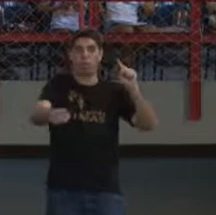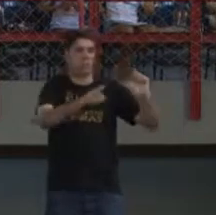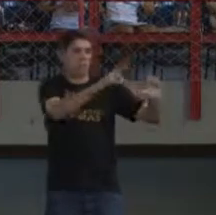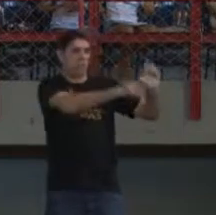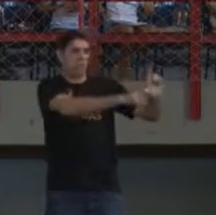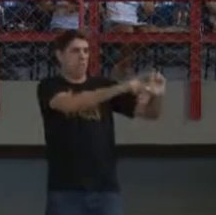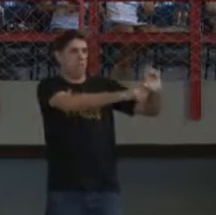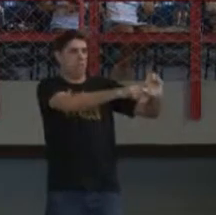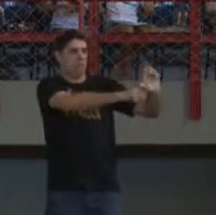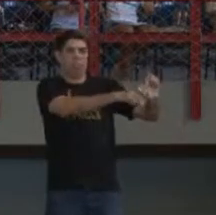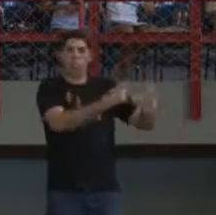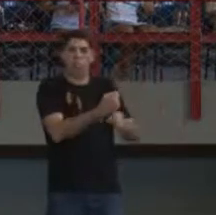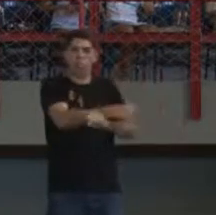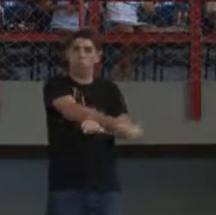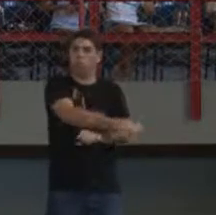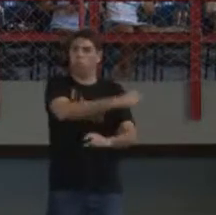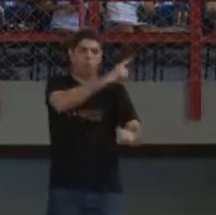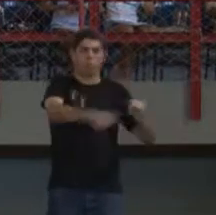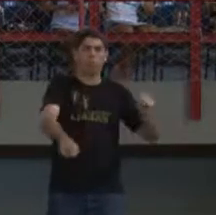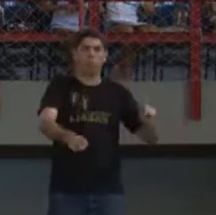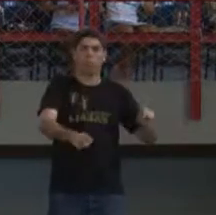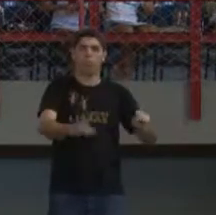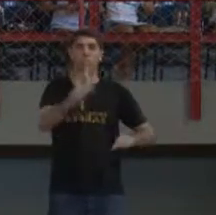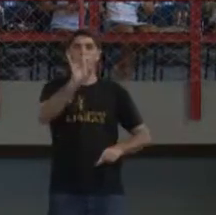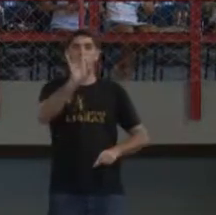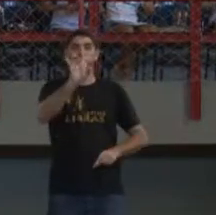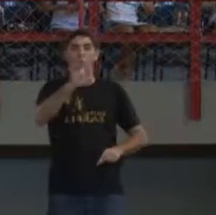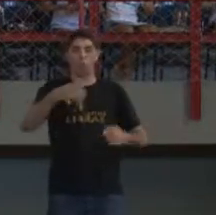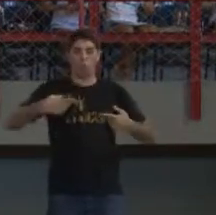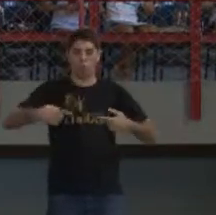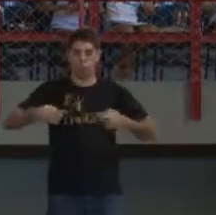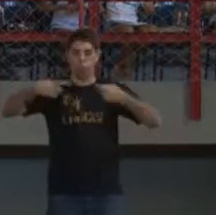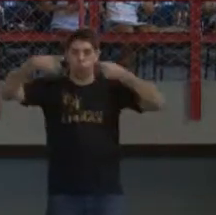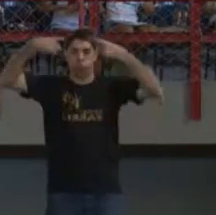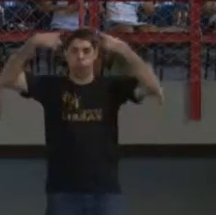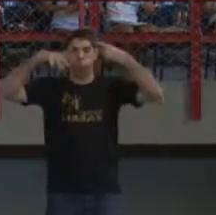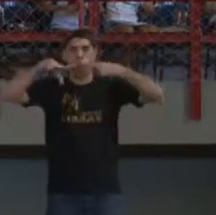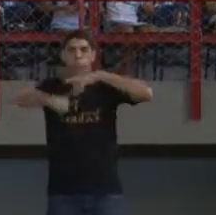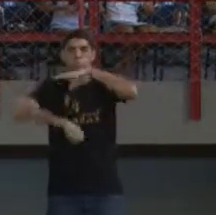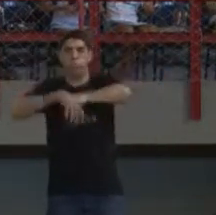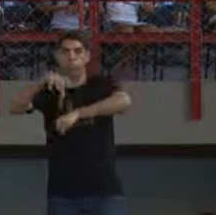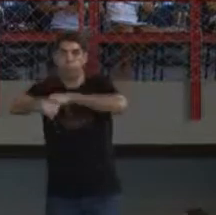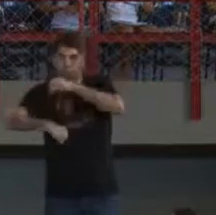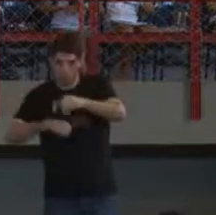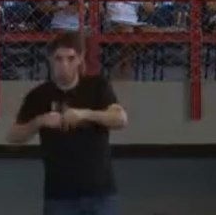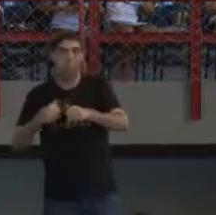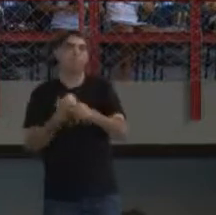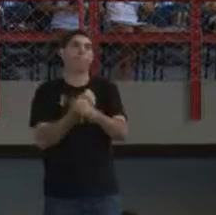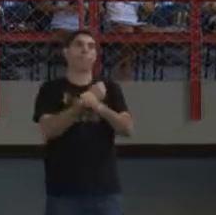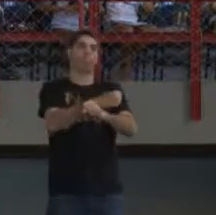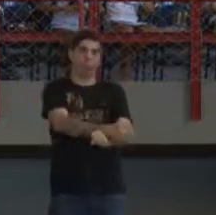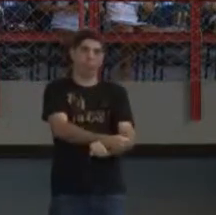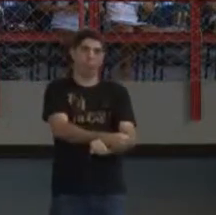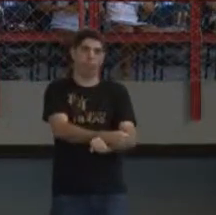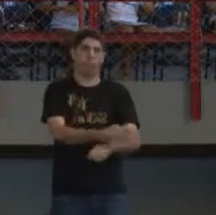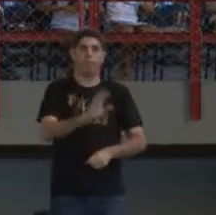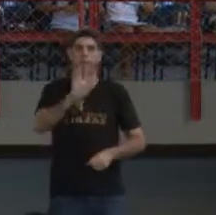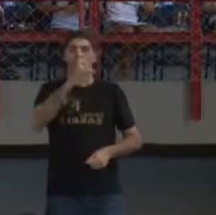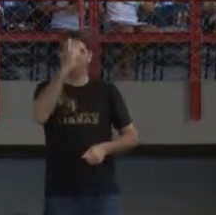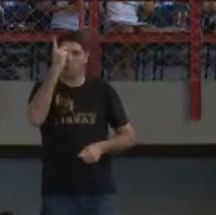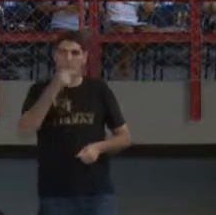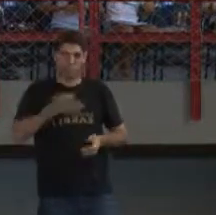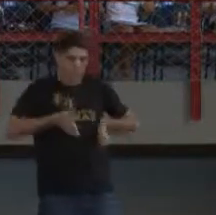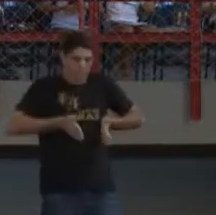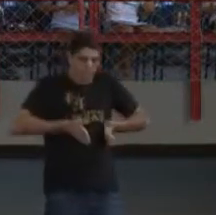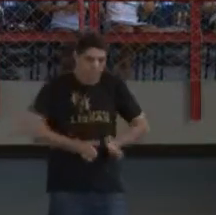escravidão, escravidão por guerra. O cara que nasce em Atenas, ele não pode, um filho ateniense, ele não pode ser